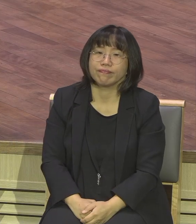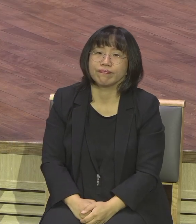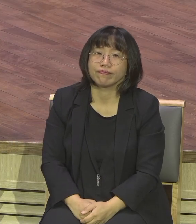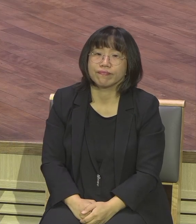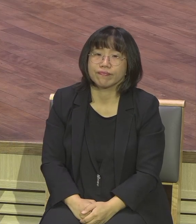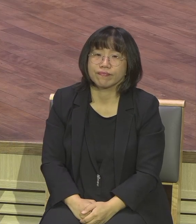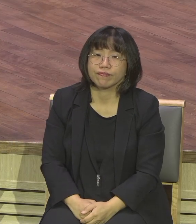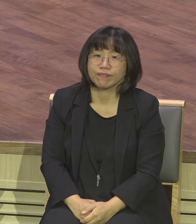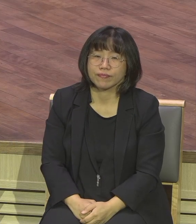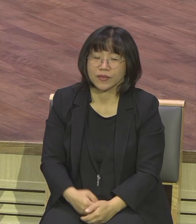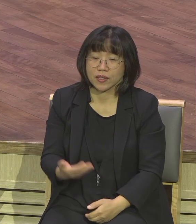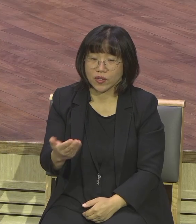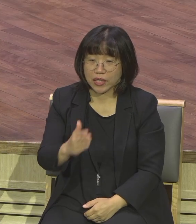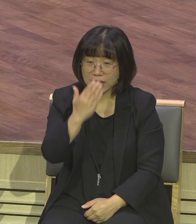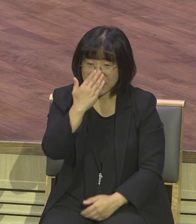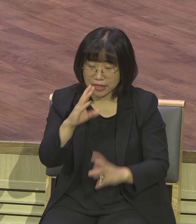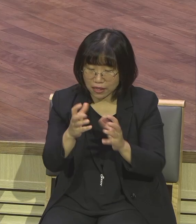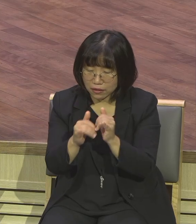이스라엘 사람들 그런 거